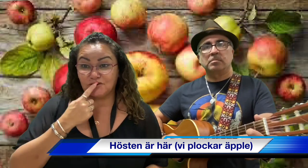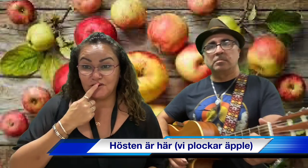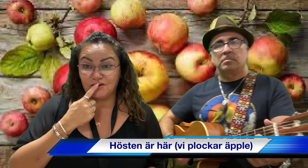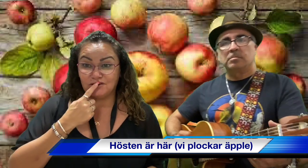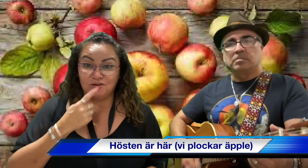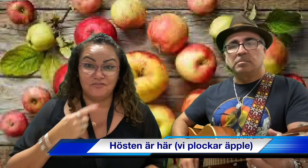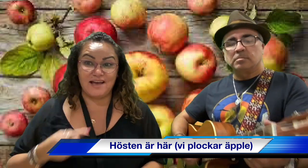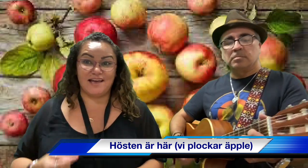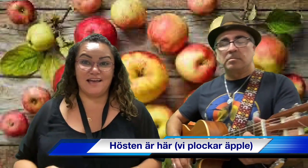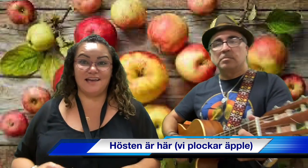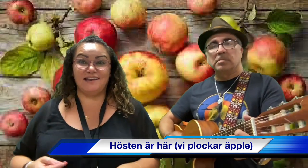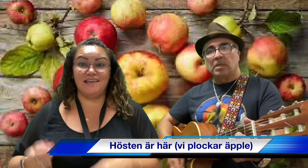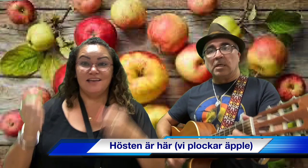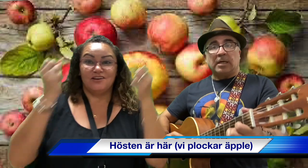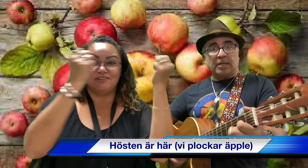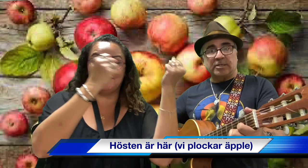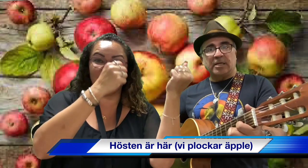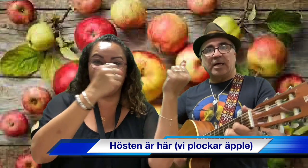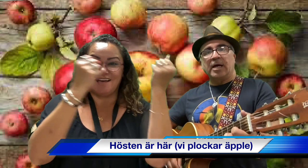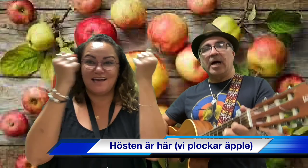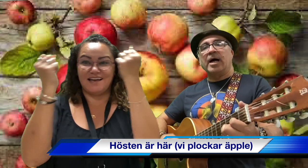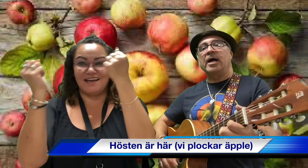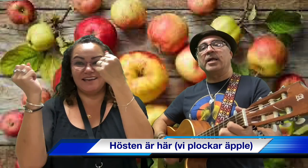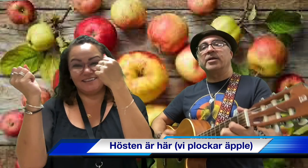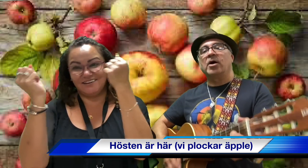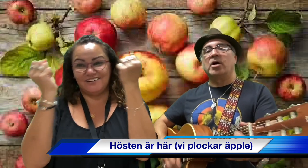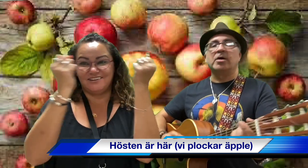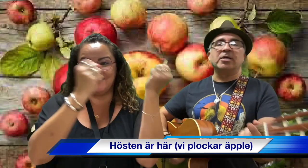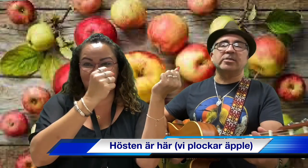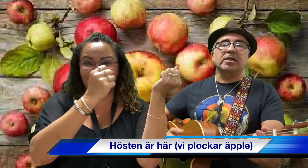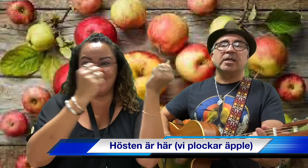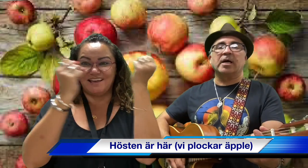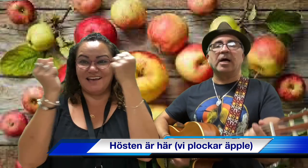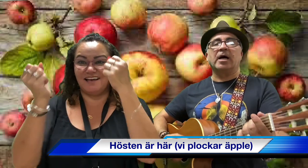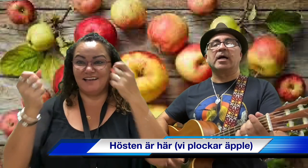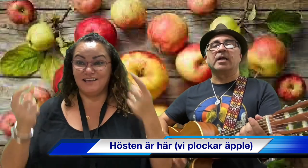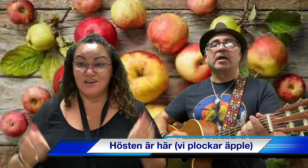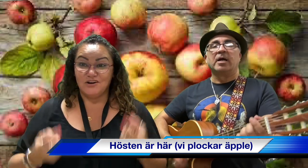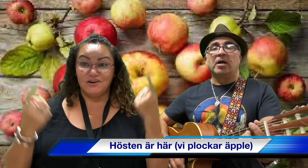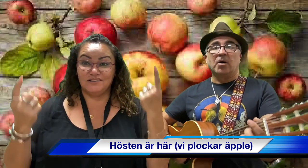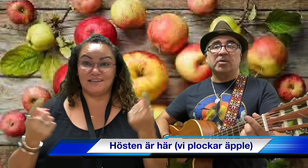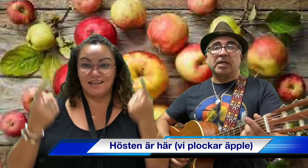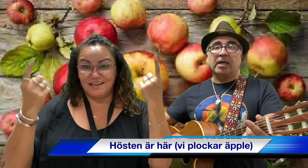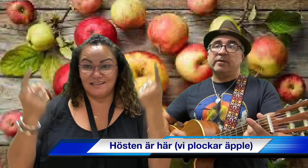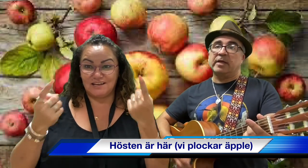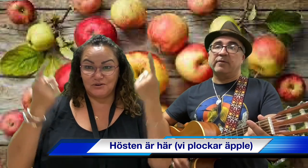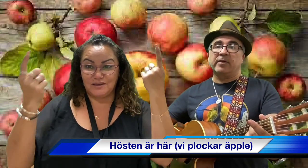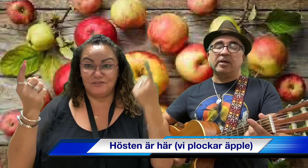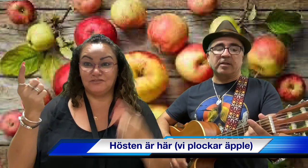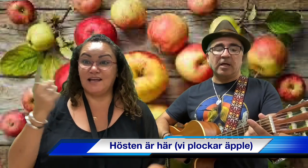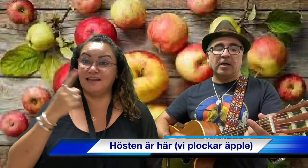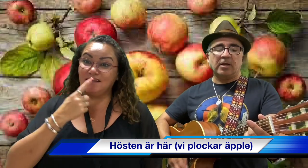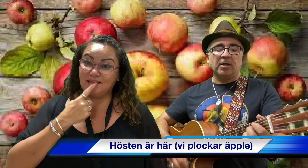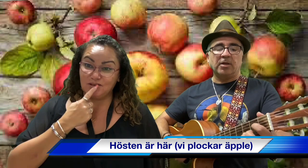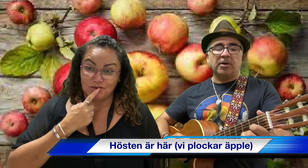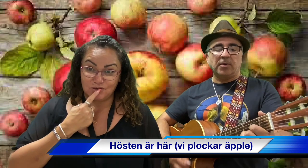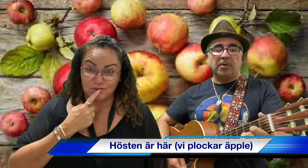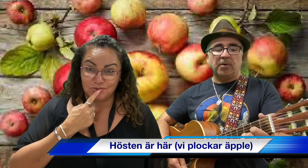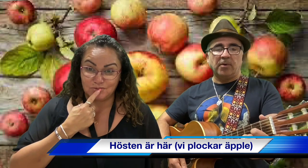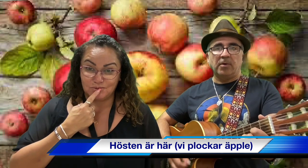i röd och vad härlig. Hösten är här, ja hösten är här. Och träden skiftar